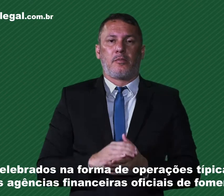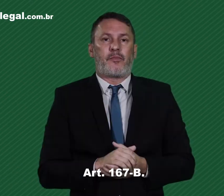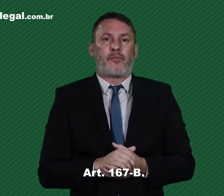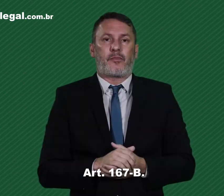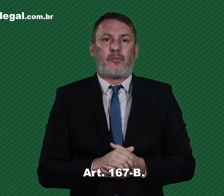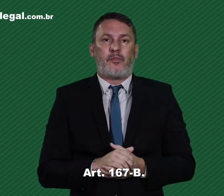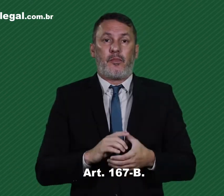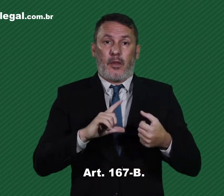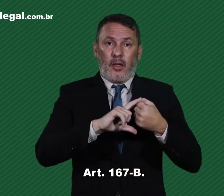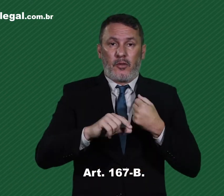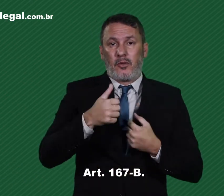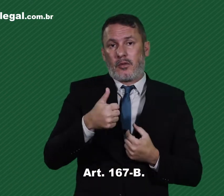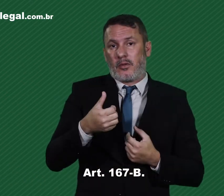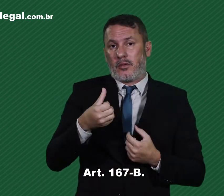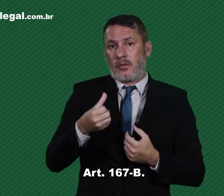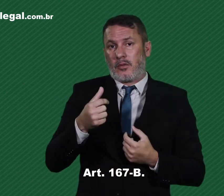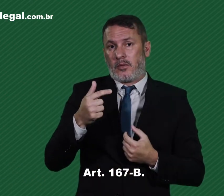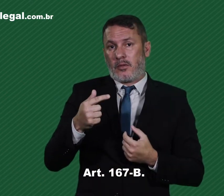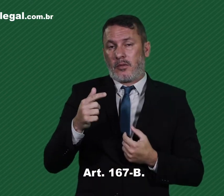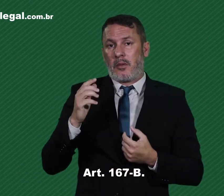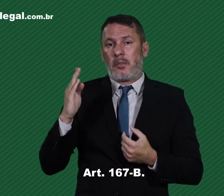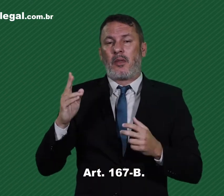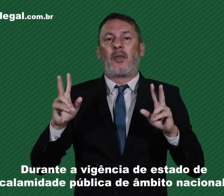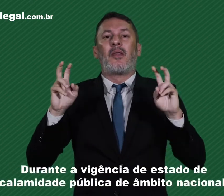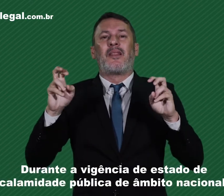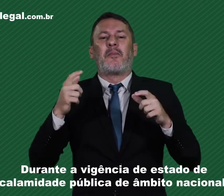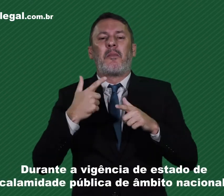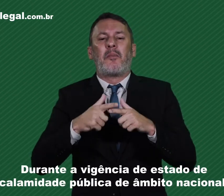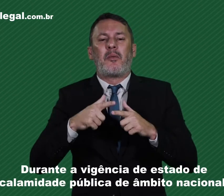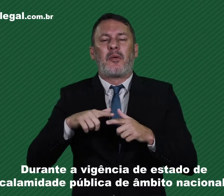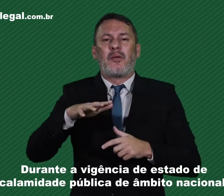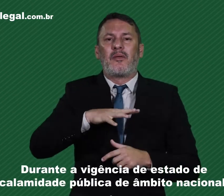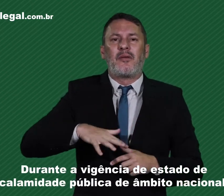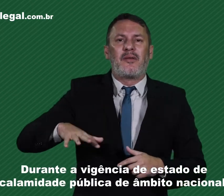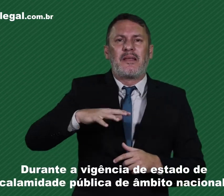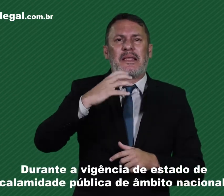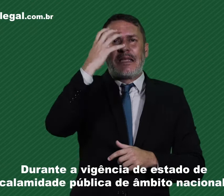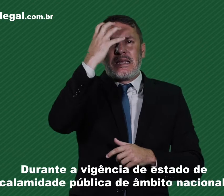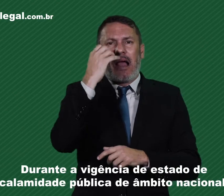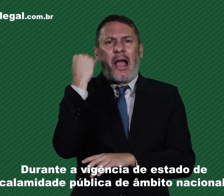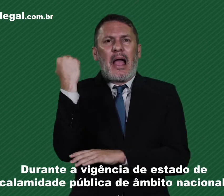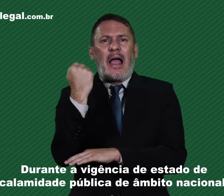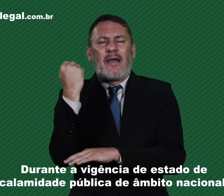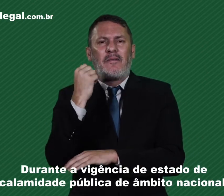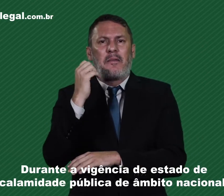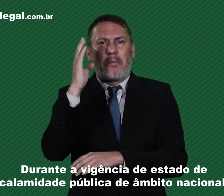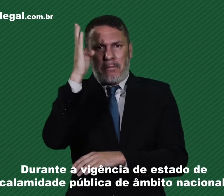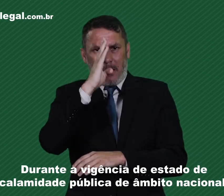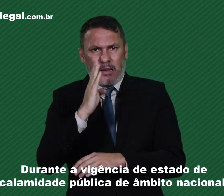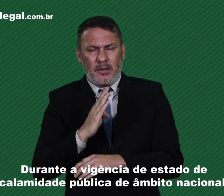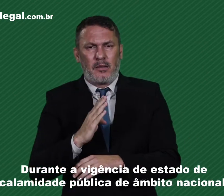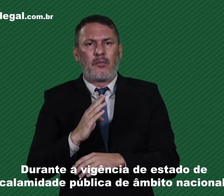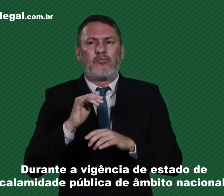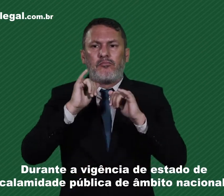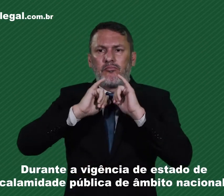o artigo 167 B durante a vigência de estado de calamidade pública de âmbito